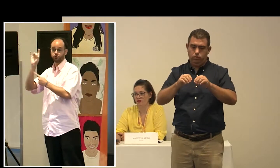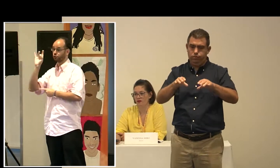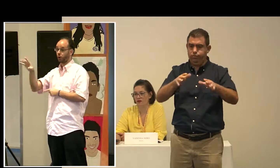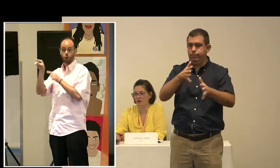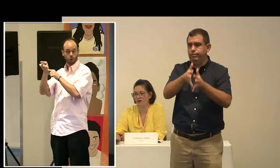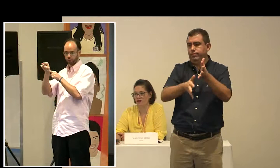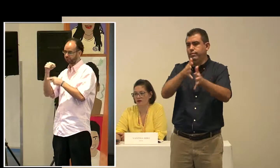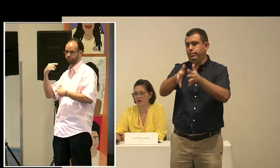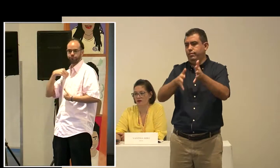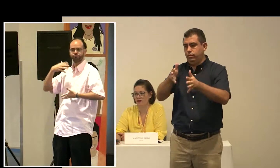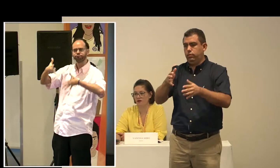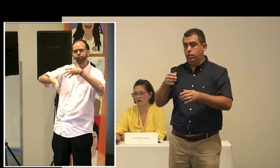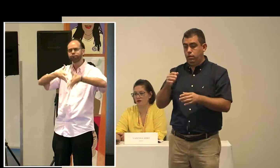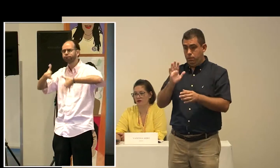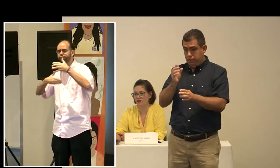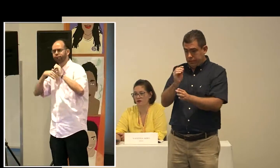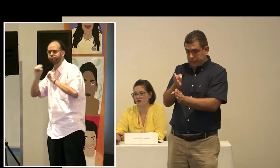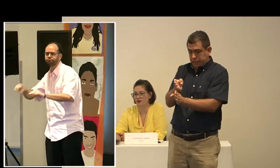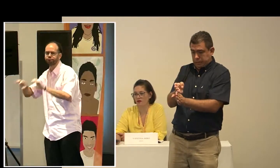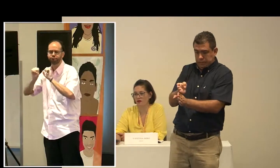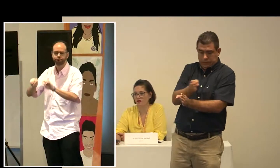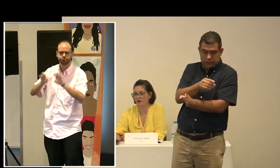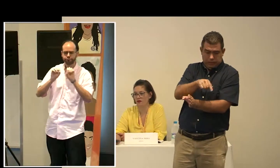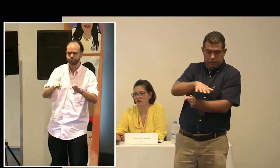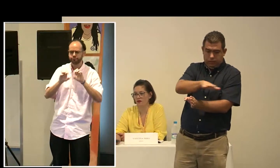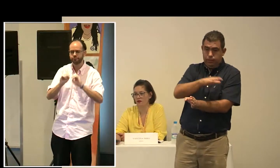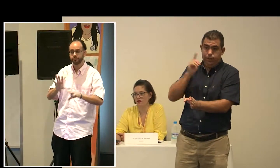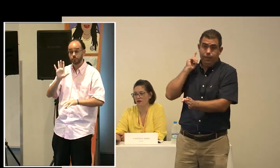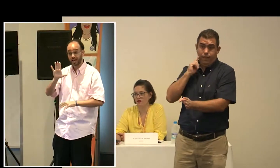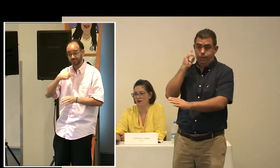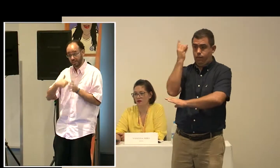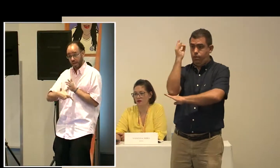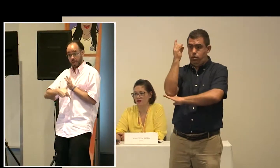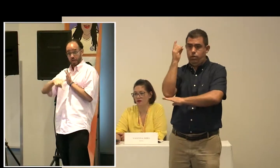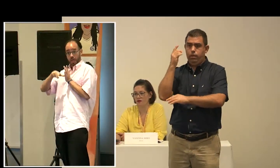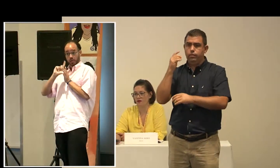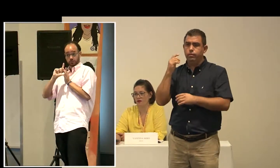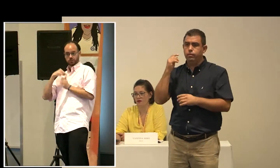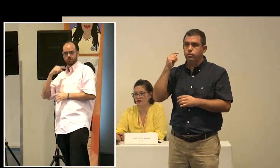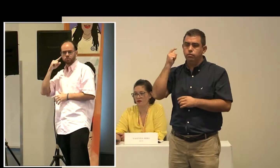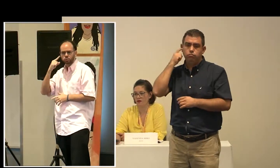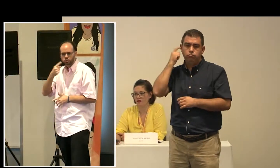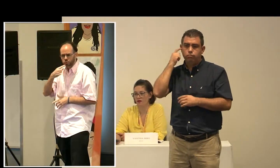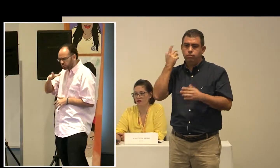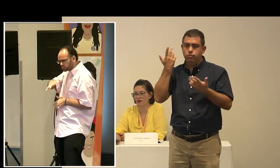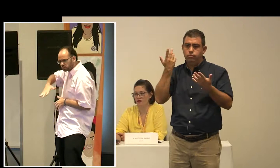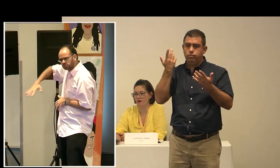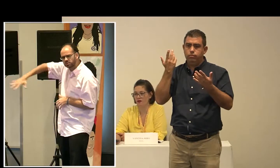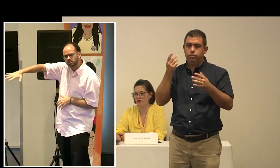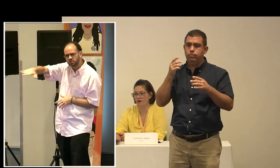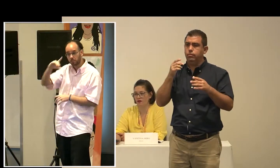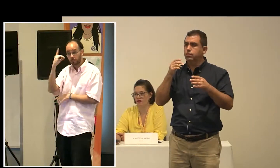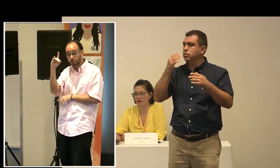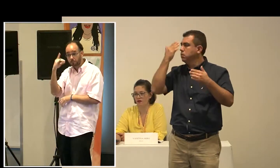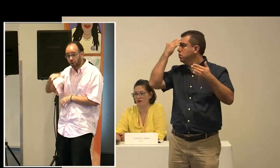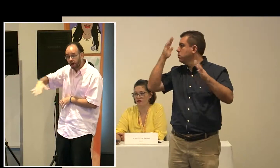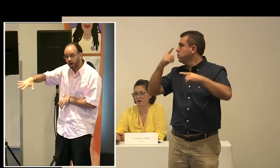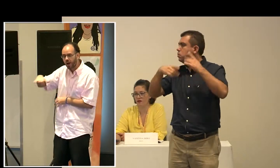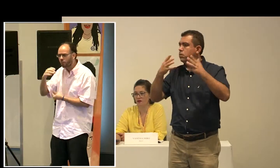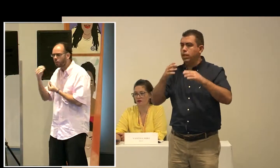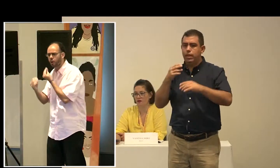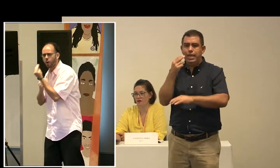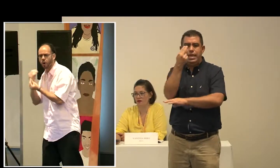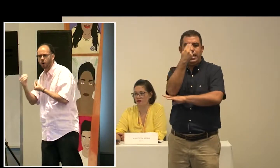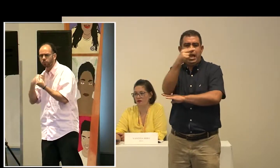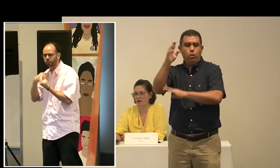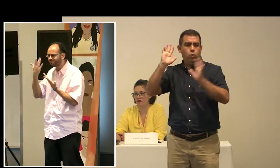No passado, quando eu vim aqui, eu só sabia a língua de sinais americana. Eu fazia o uso da língua de sinais americana para